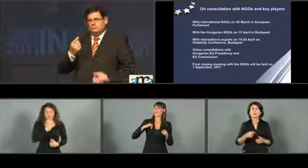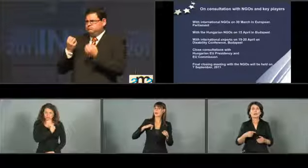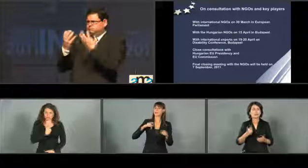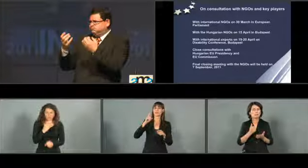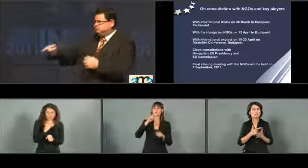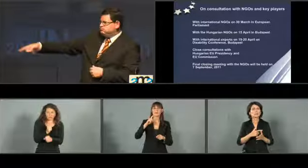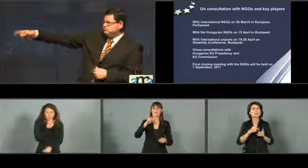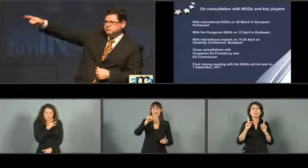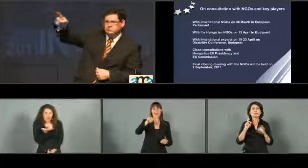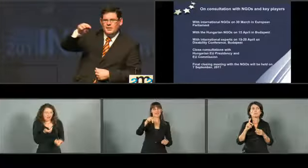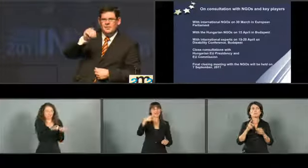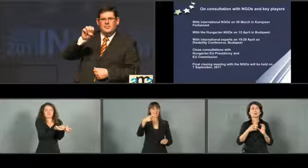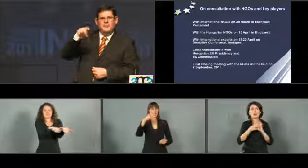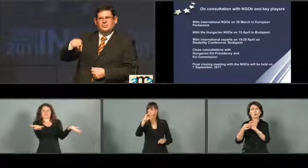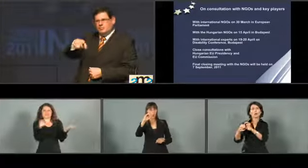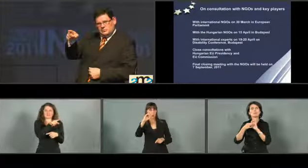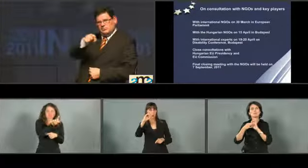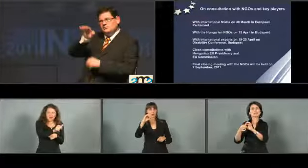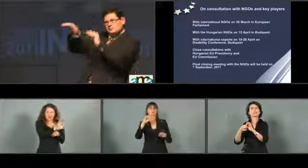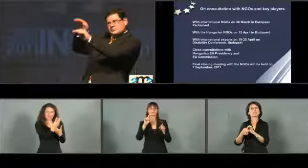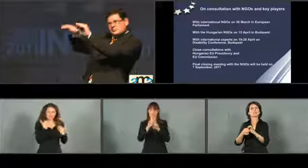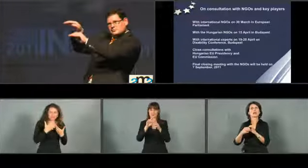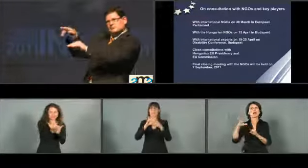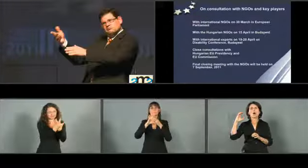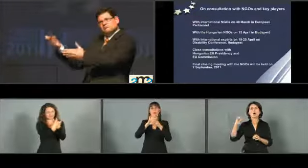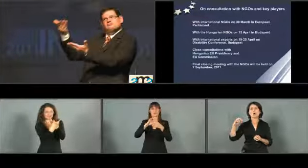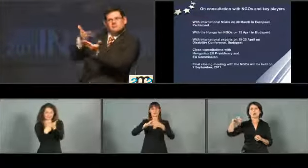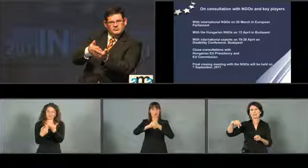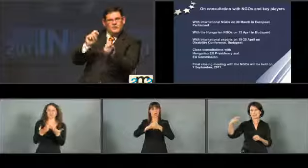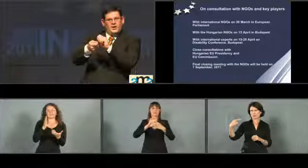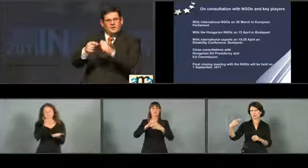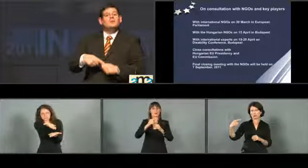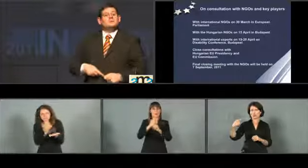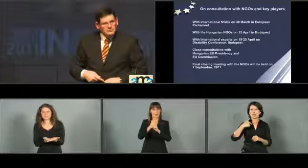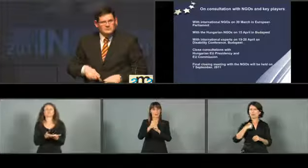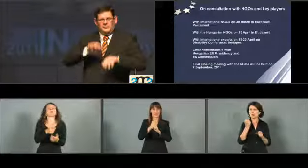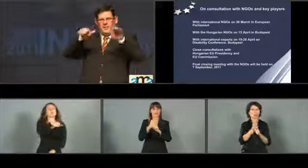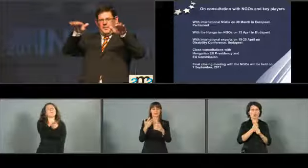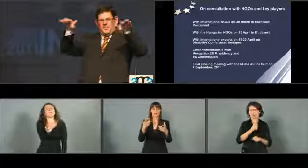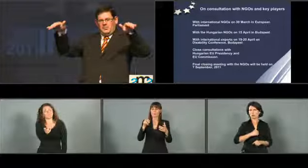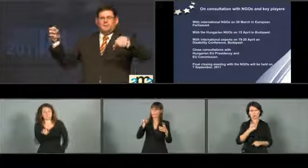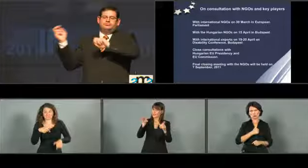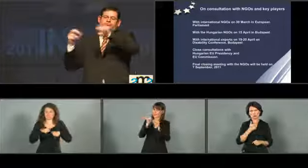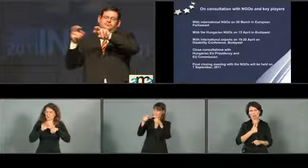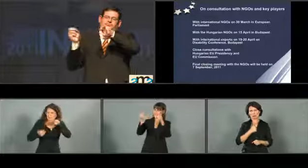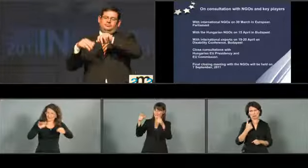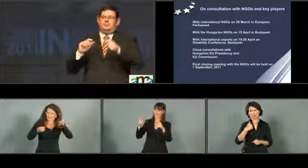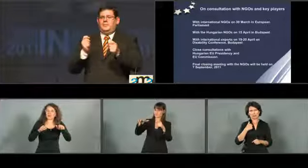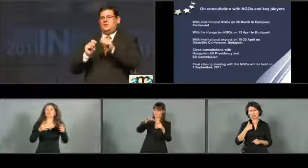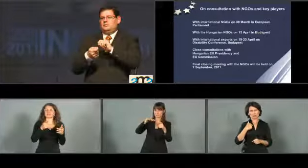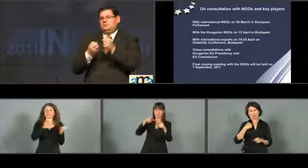d'avoir un réel partenariat. C'est vrai que je ne travaille pas tout seul, c'est une mission impossible, donc j'ai des aides qui me sont apportées.